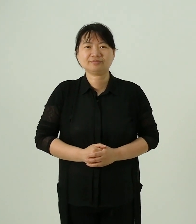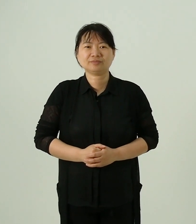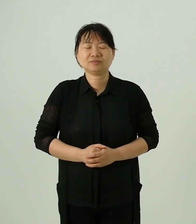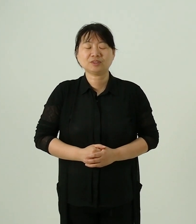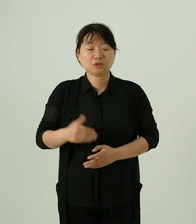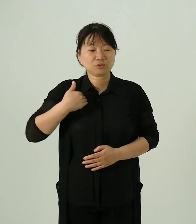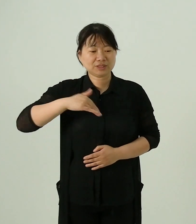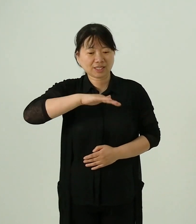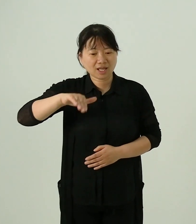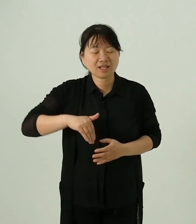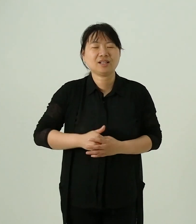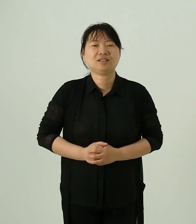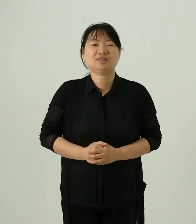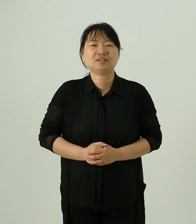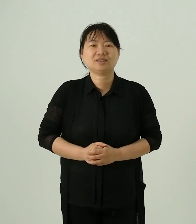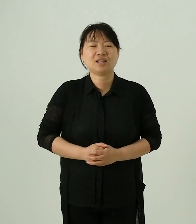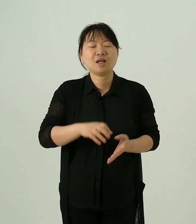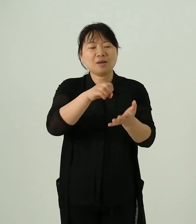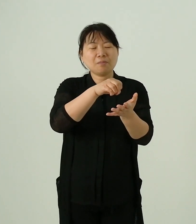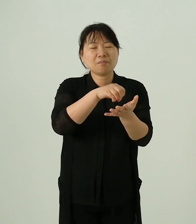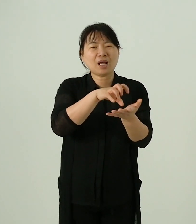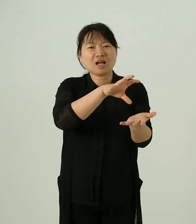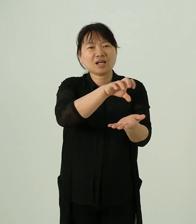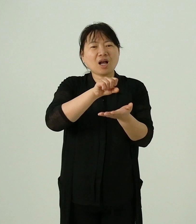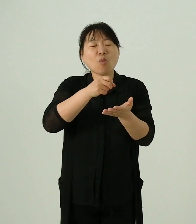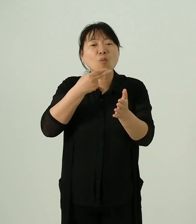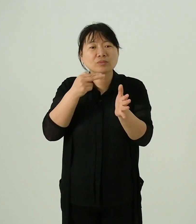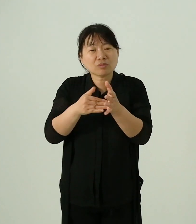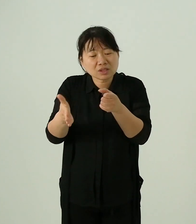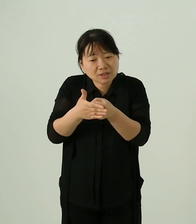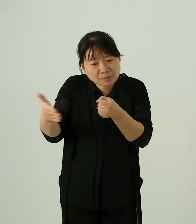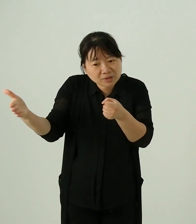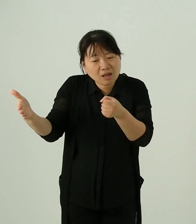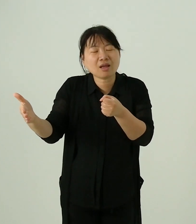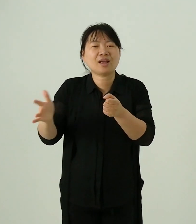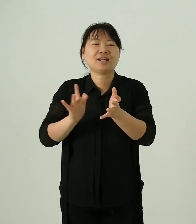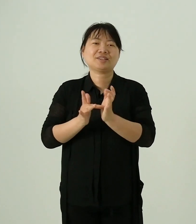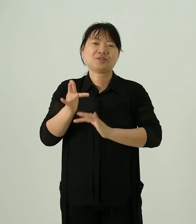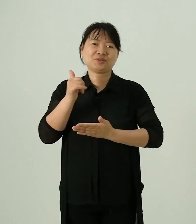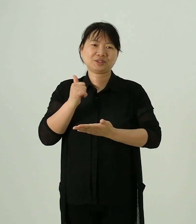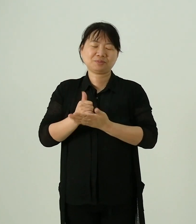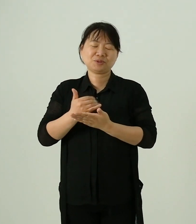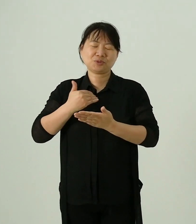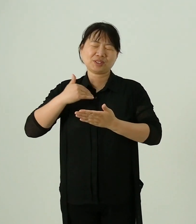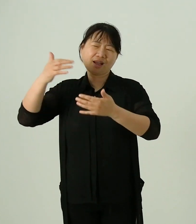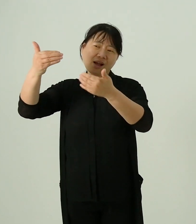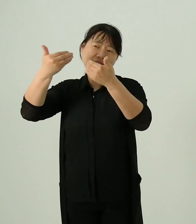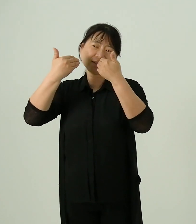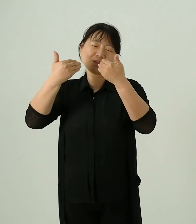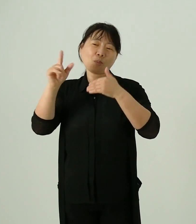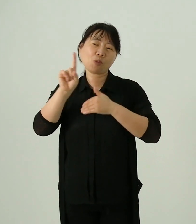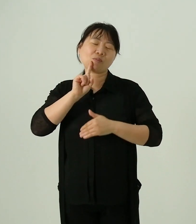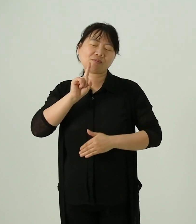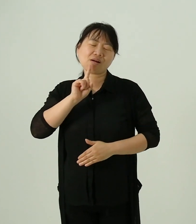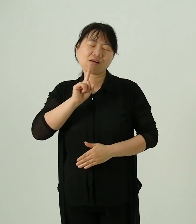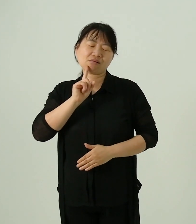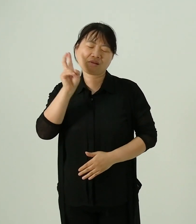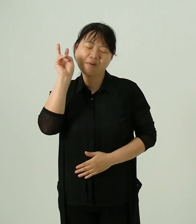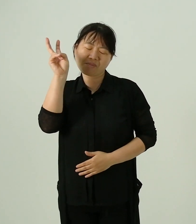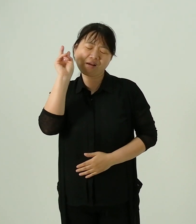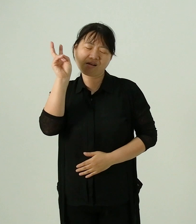그러면 우리가 빵 안 챙겨온 것 때문에 예수님이 우리를 향해서 뭐라고 말씀하시는구나.